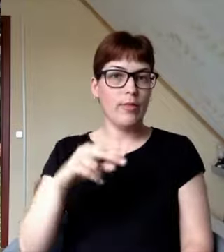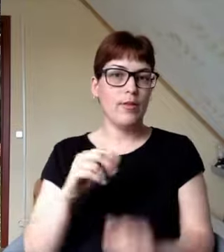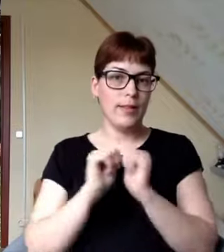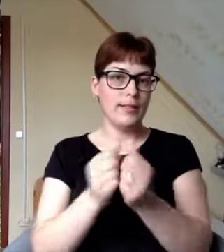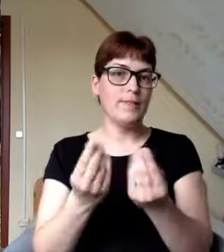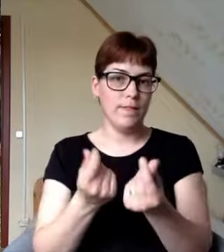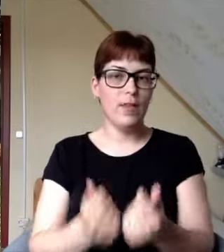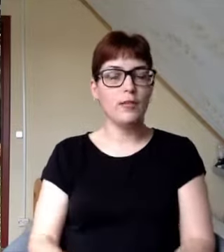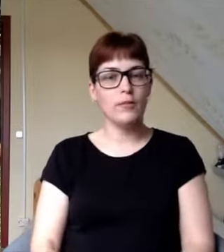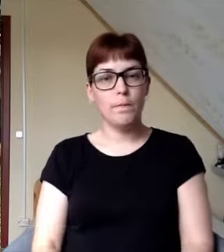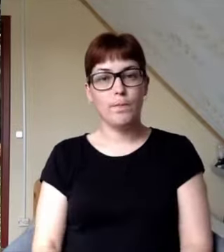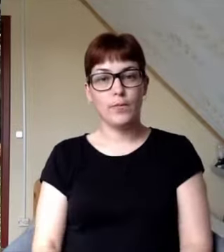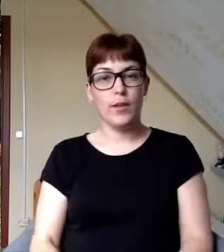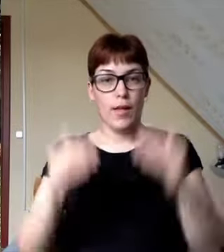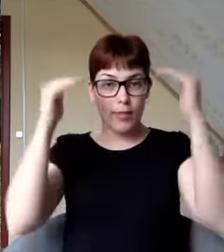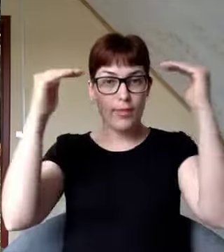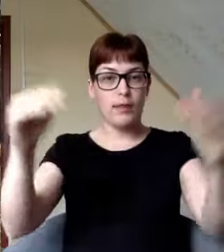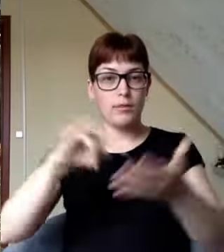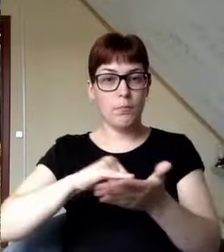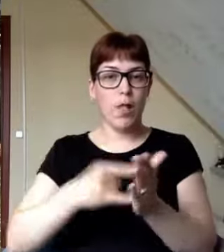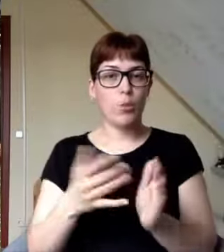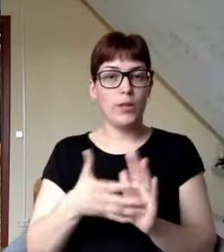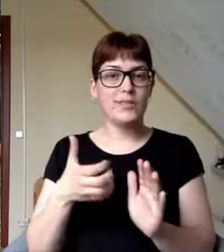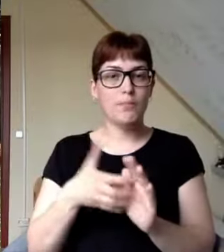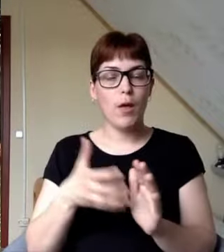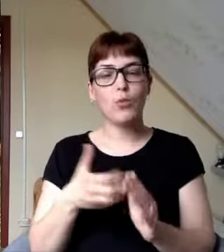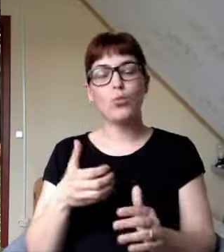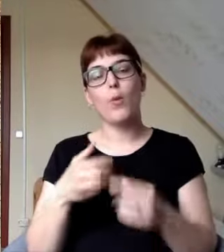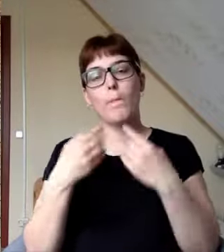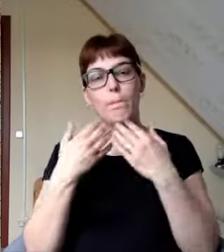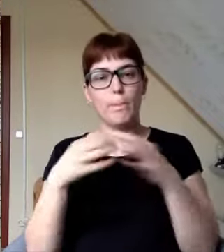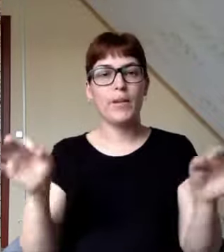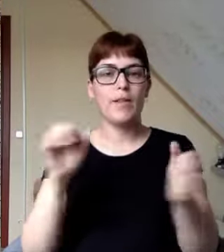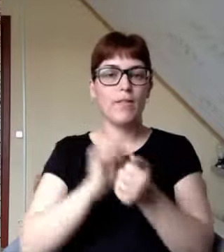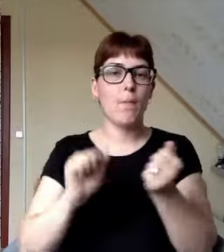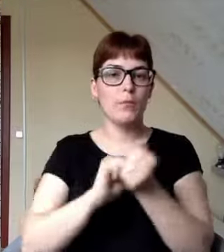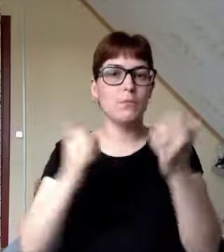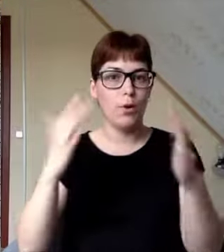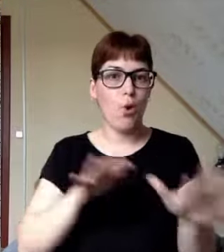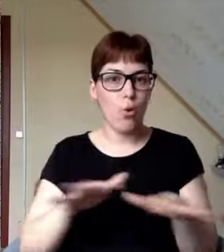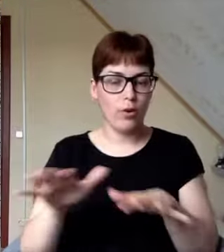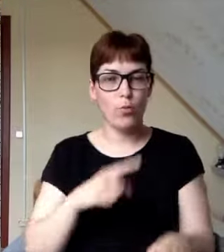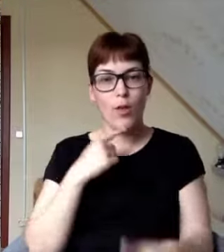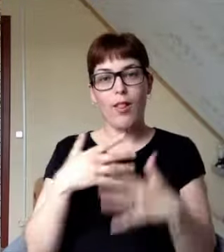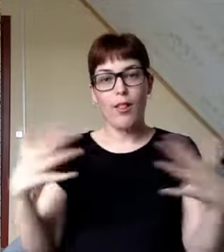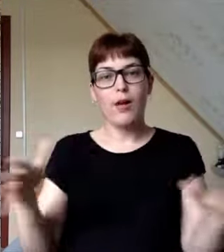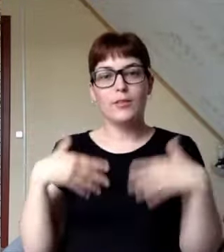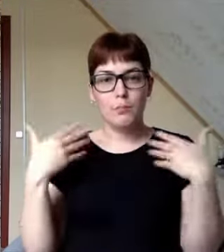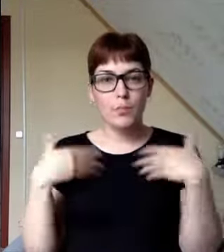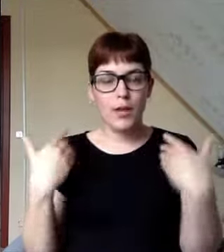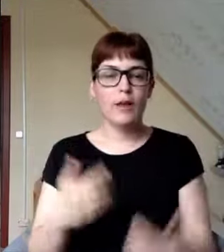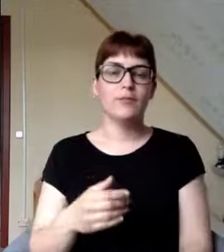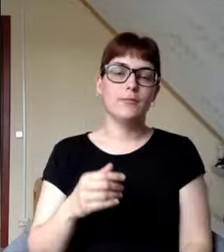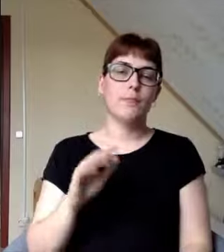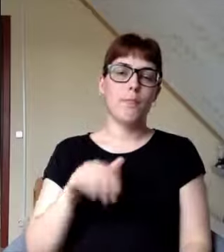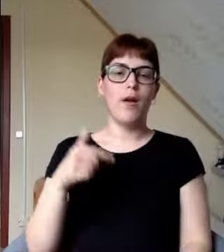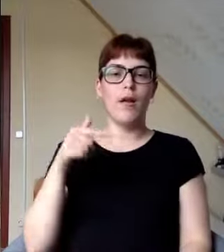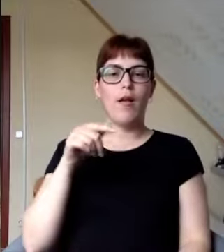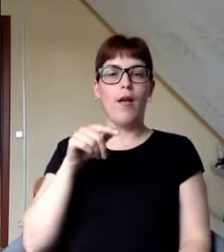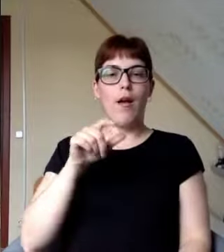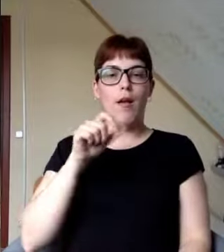līdzfinansējumu. Terasi plānūts izmantot brīvdobas pasākumu organizēšanai. Līls prieks savu sajūsmu par jauno